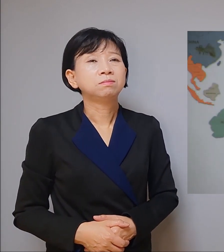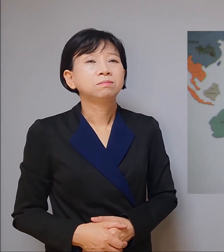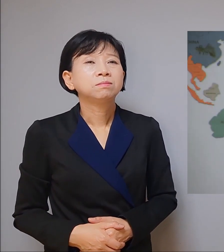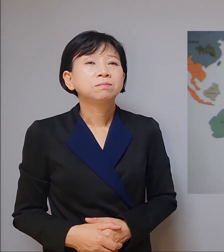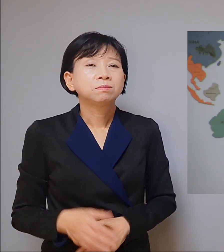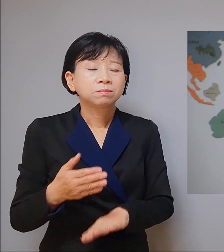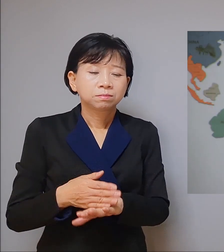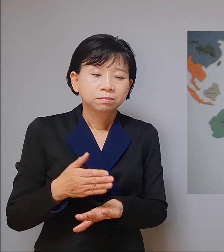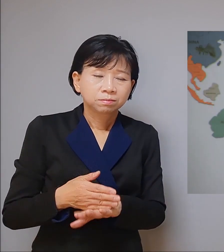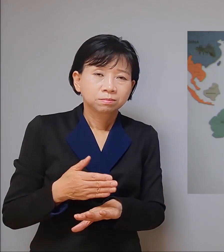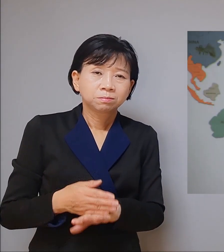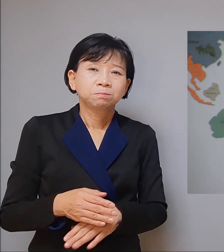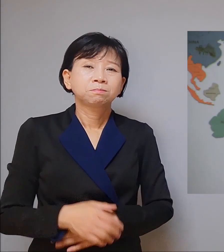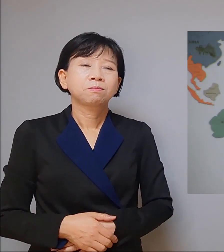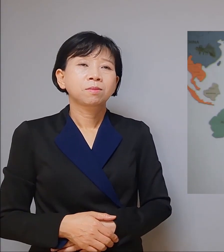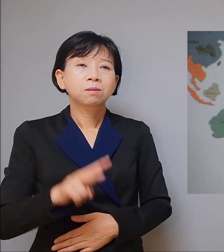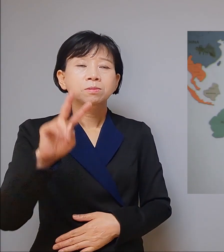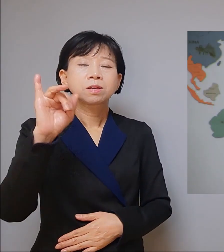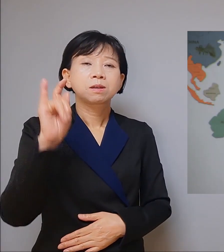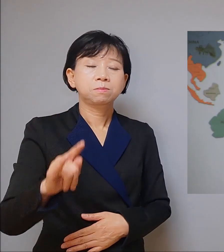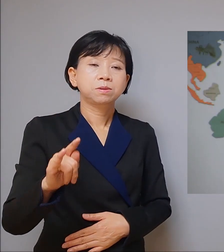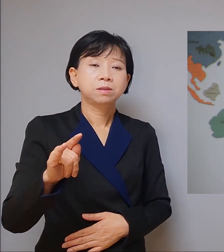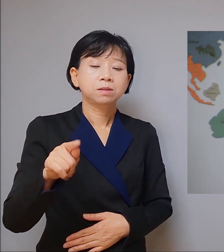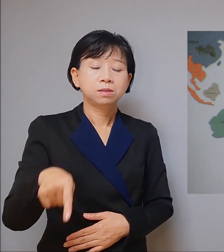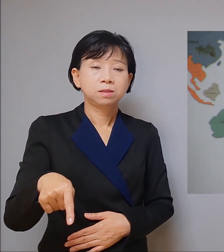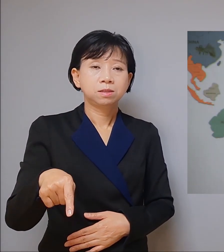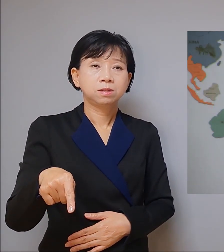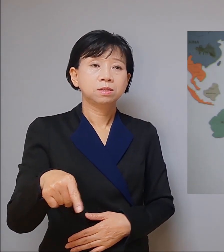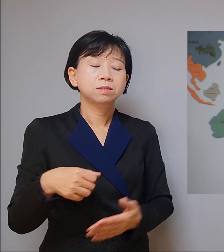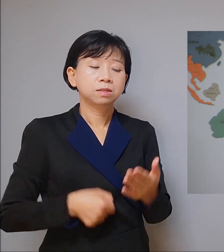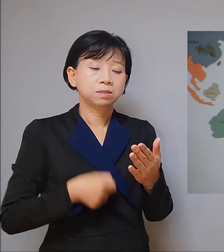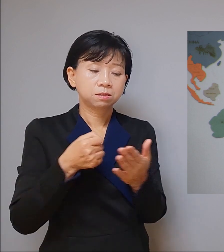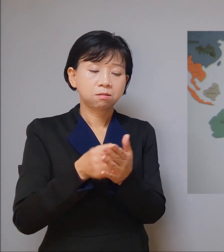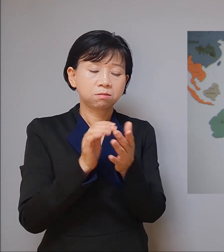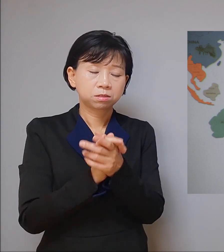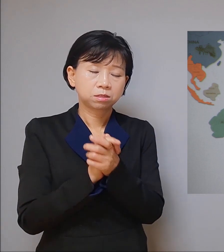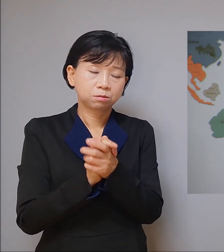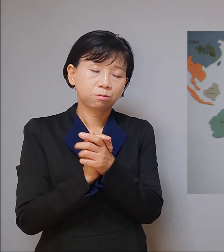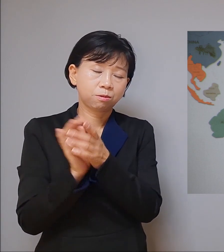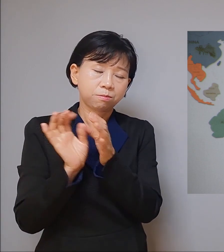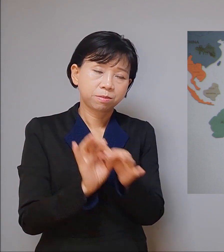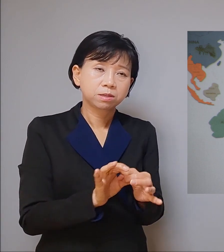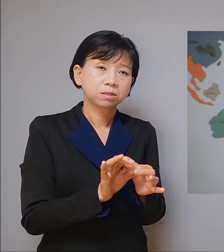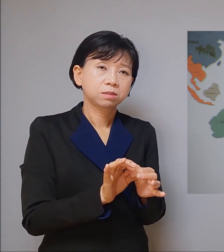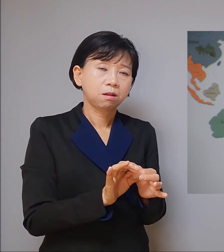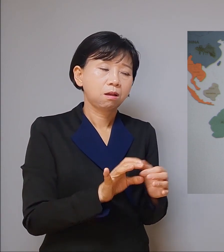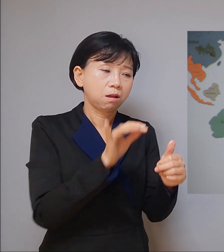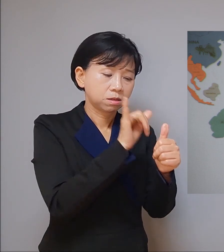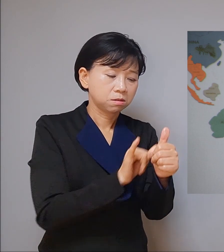네, 감사합니다. 우리 VIP를 작정하고 계속 기도하면서